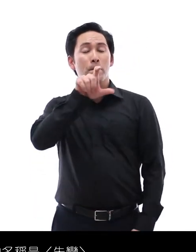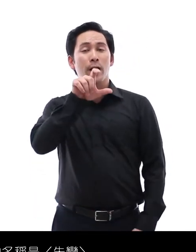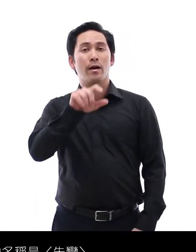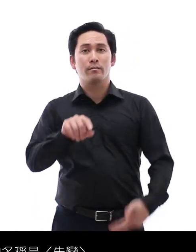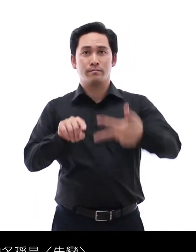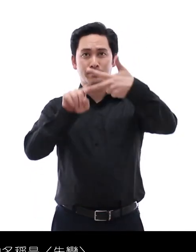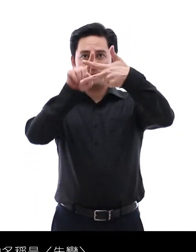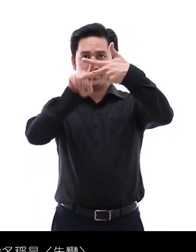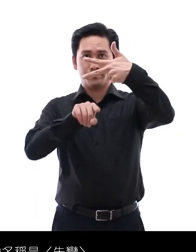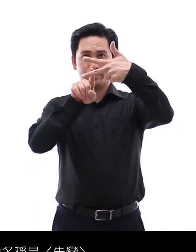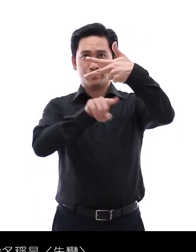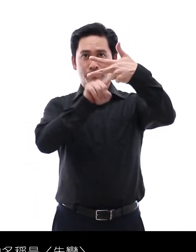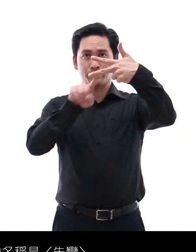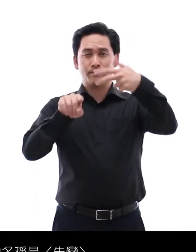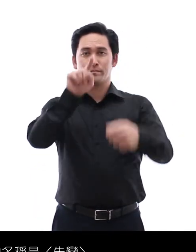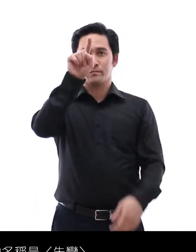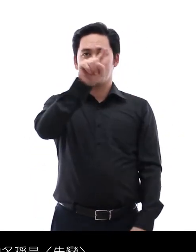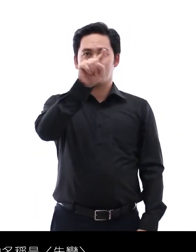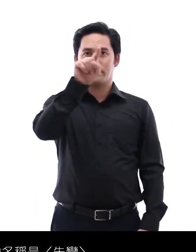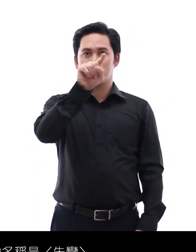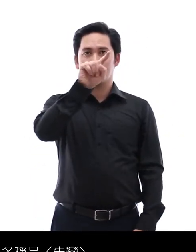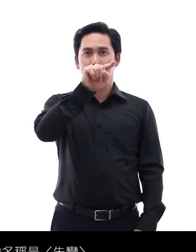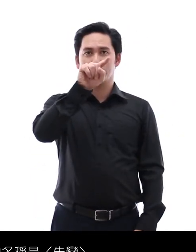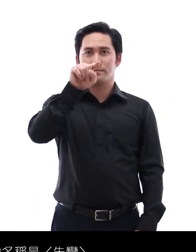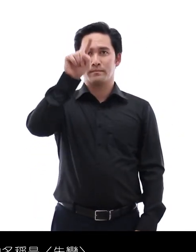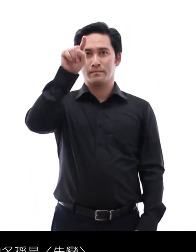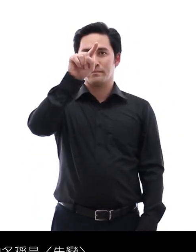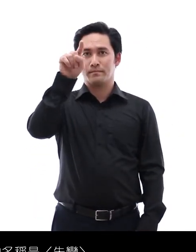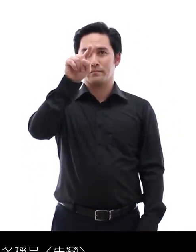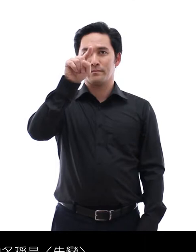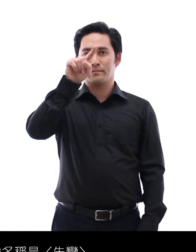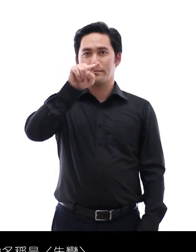这件作品的名称是珠鸾。